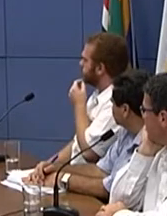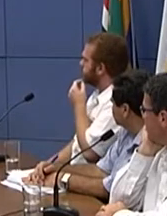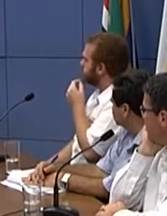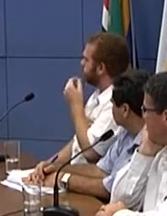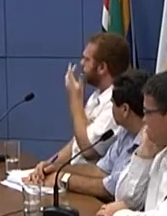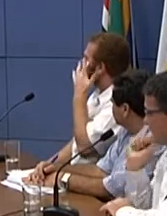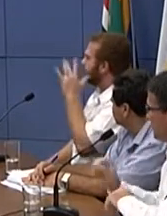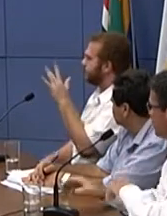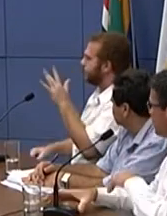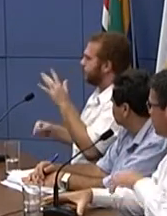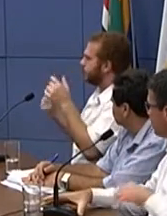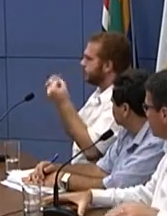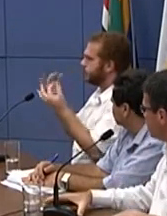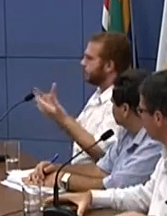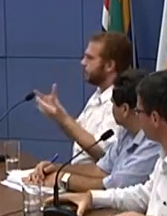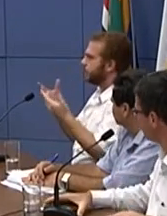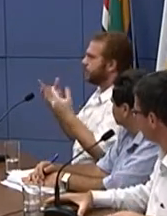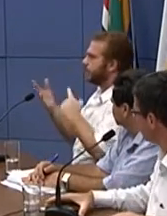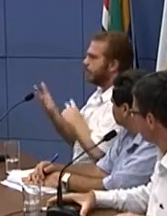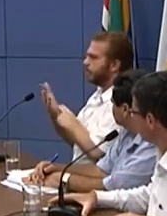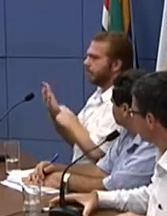Então, é isso.